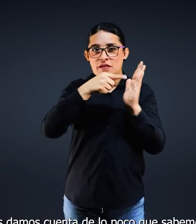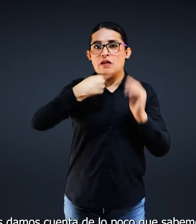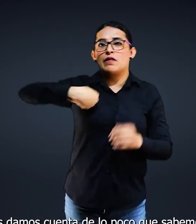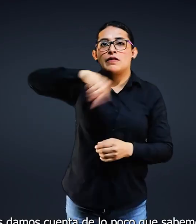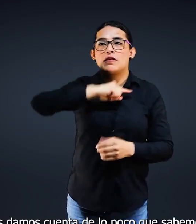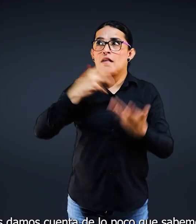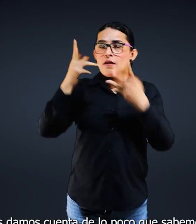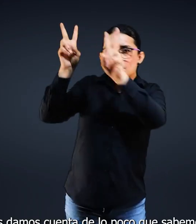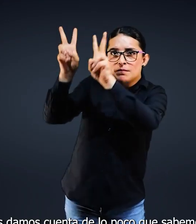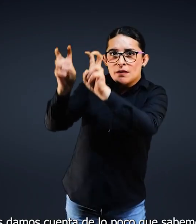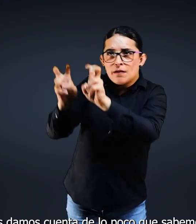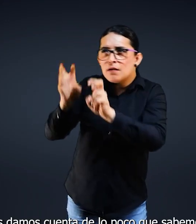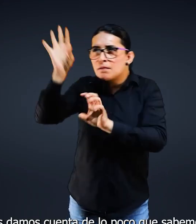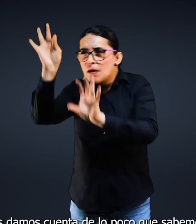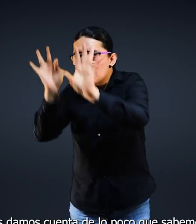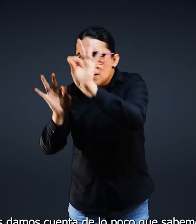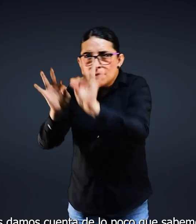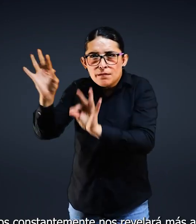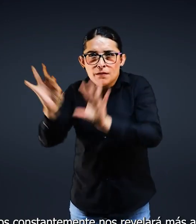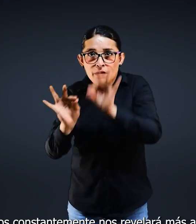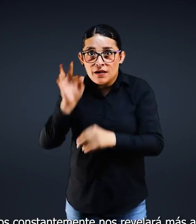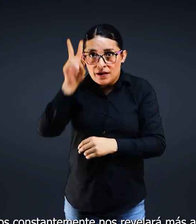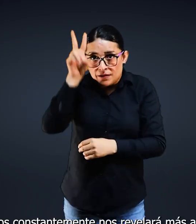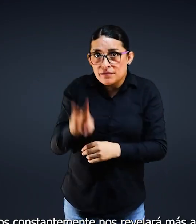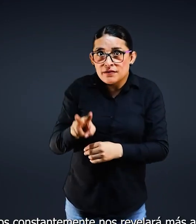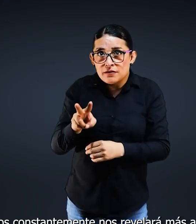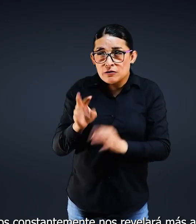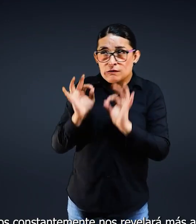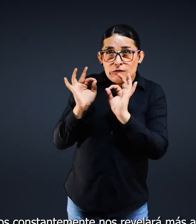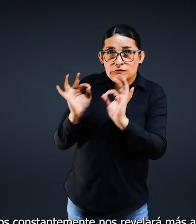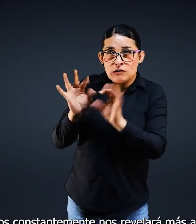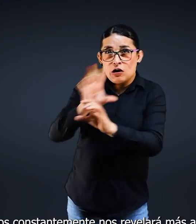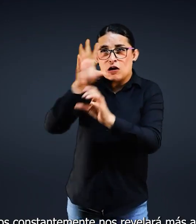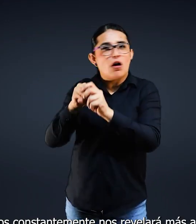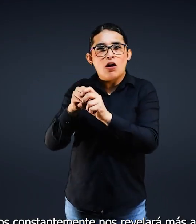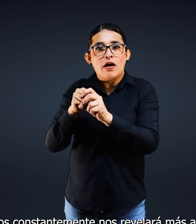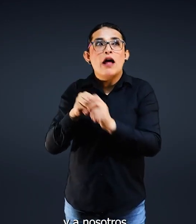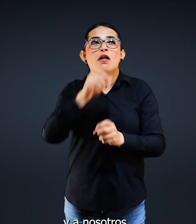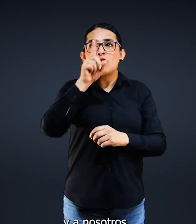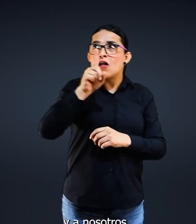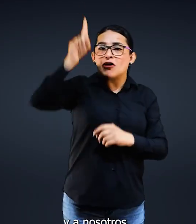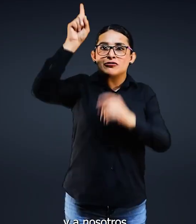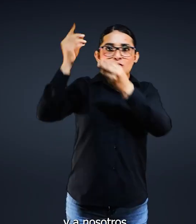Nos damos cuenta de lo poco que sabemos. Dios constantemente nos revelará más, a ti y a nosotros.